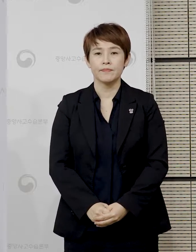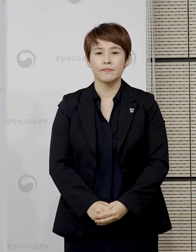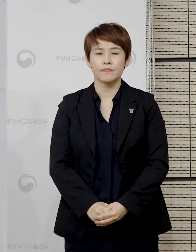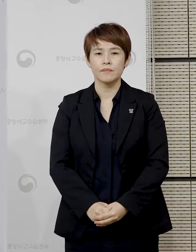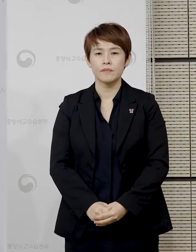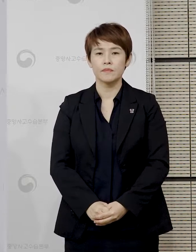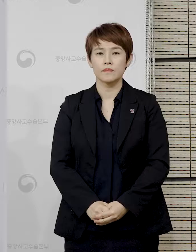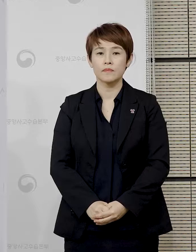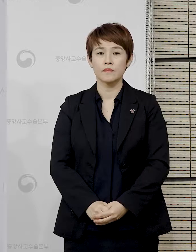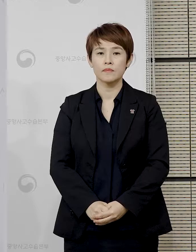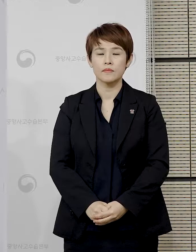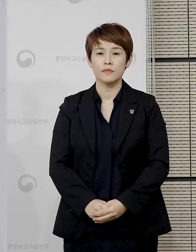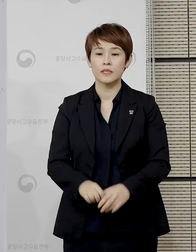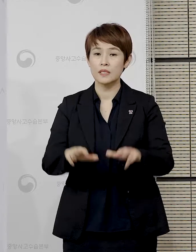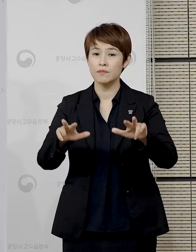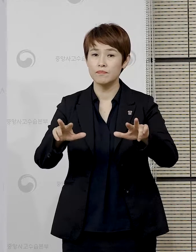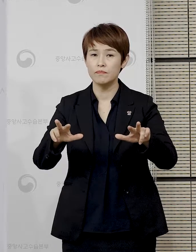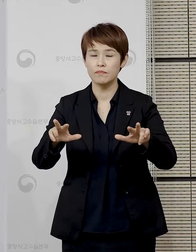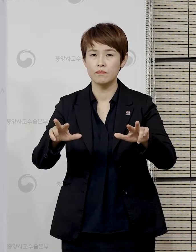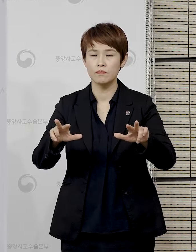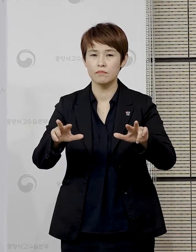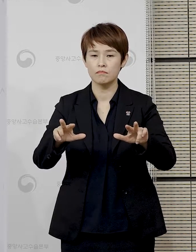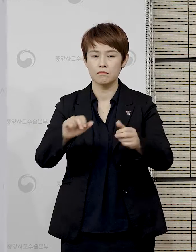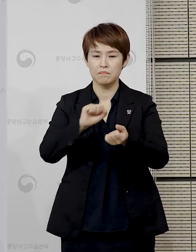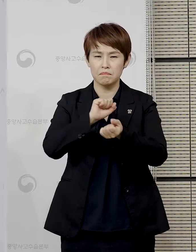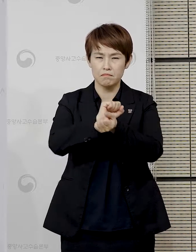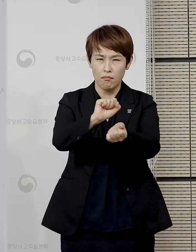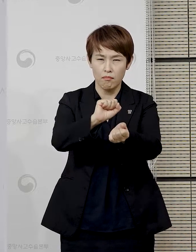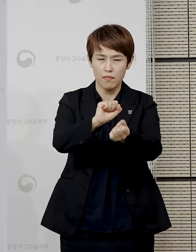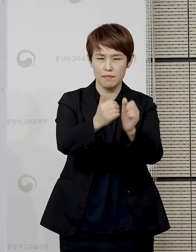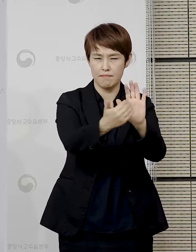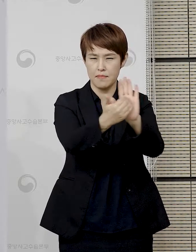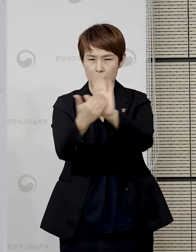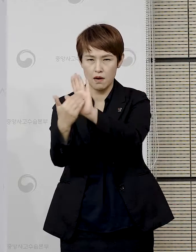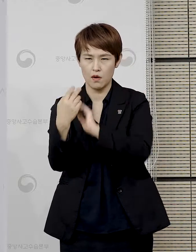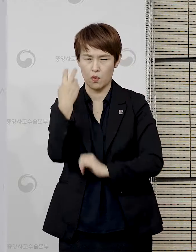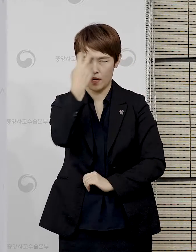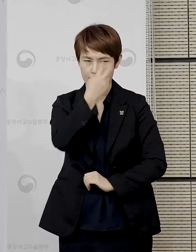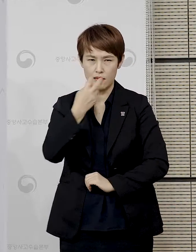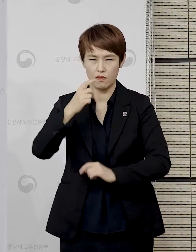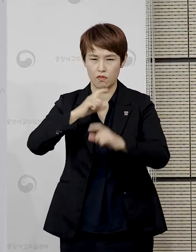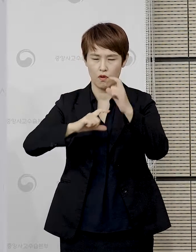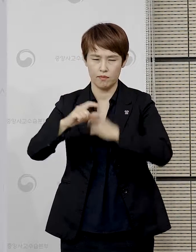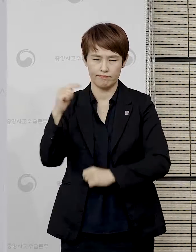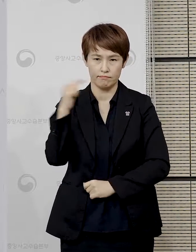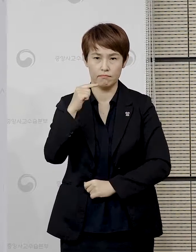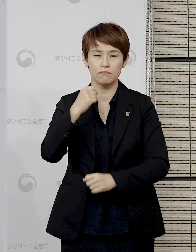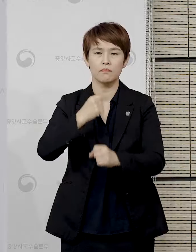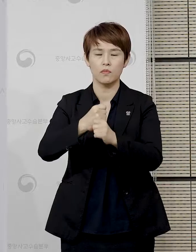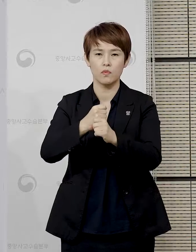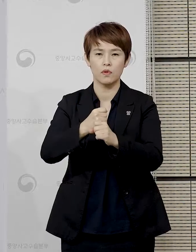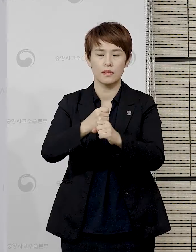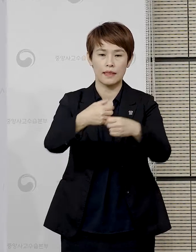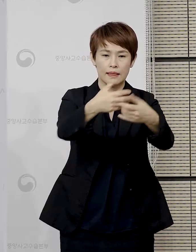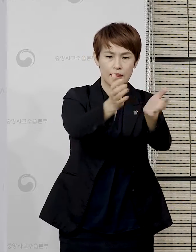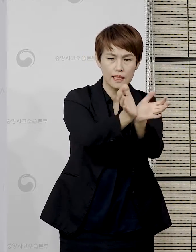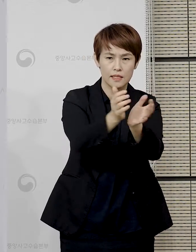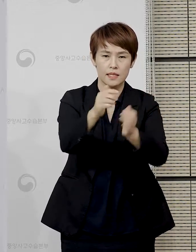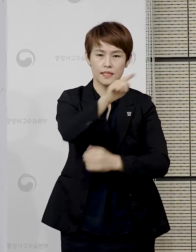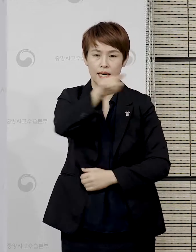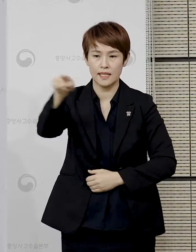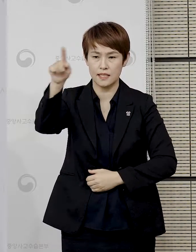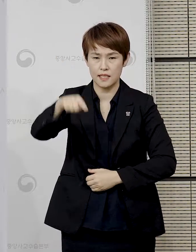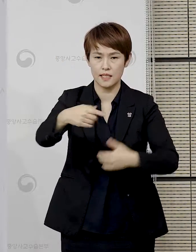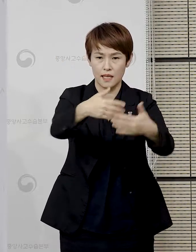이러한 상황에서 현재의 방역 관리 체계를 강화하고 특히 지자체의 지역 방역